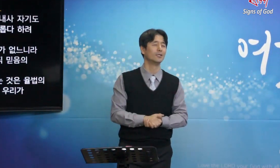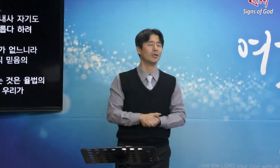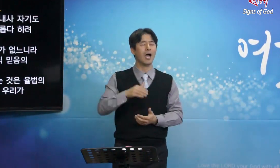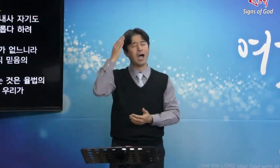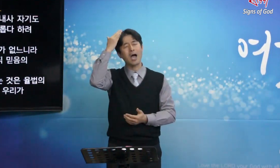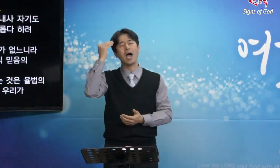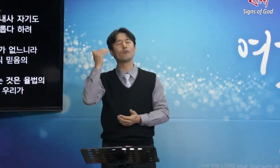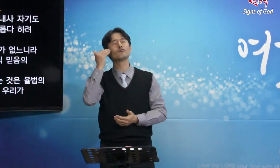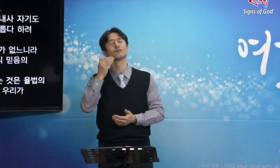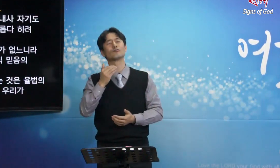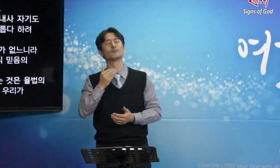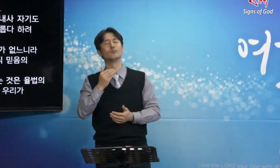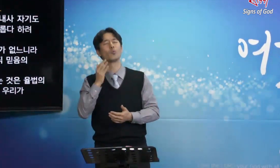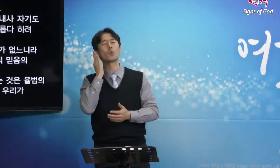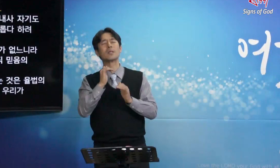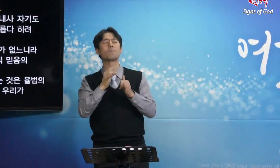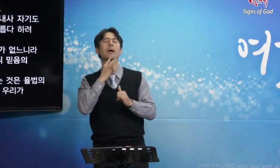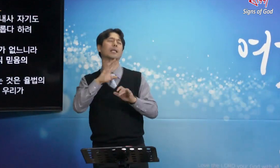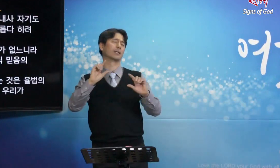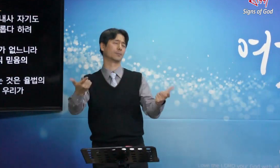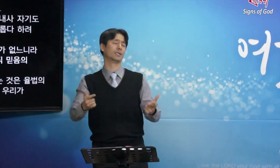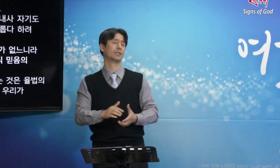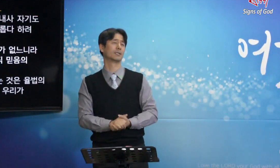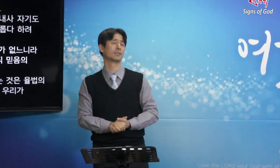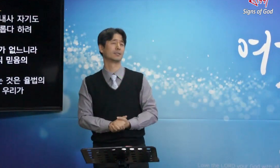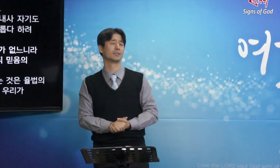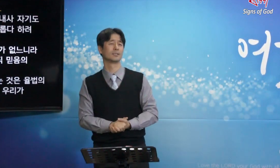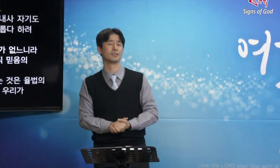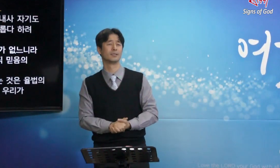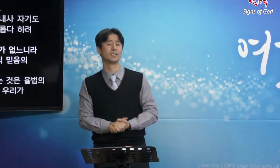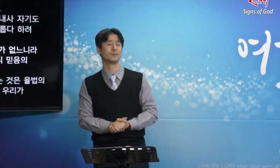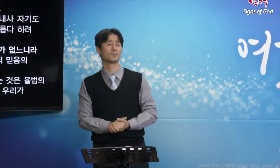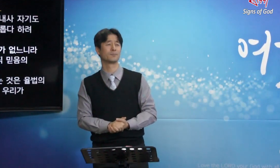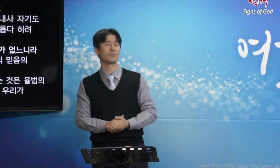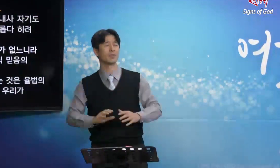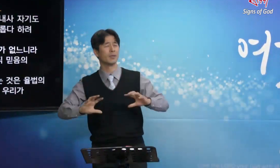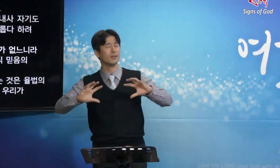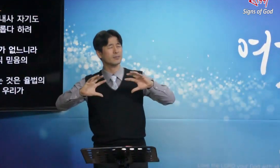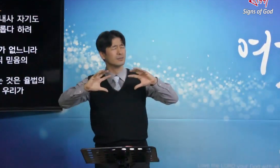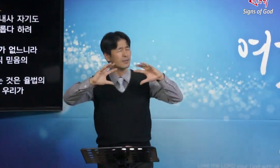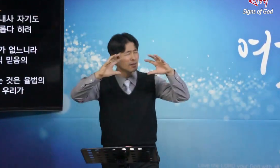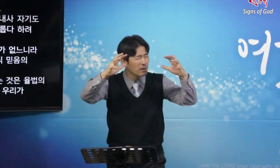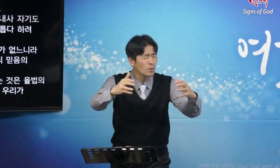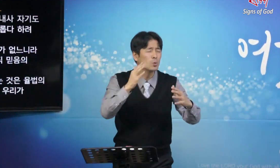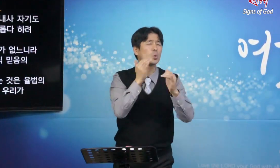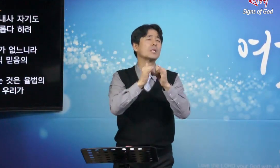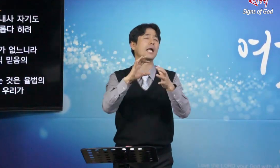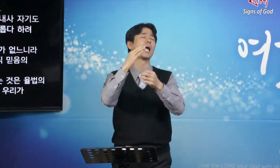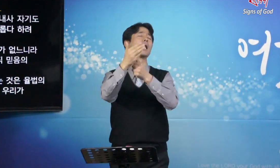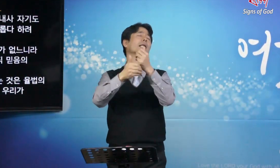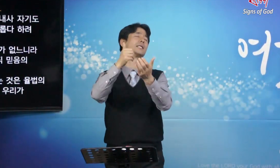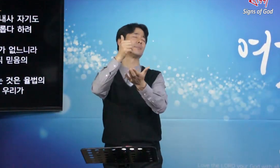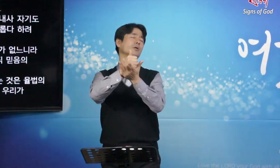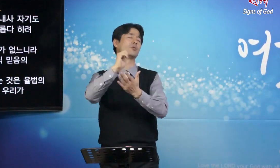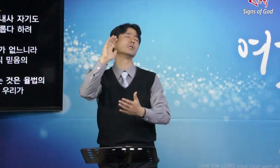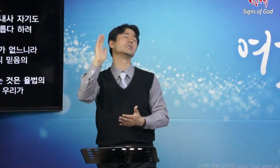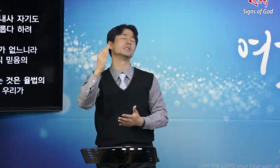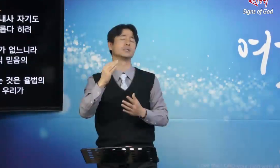이제는 숙제가 있습니다. 한국의 농인의 하나님뿐만 아니라 세계에 있는 모든